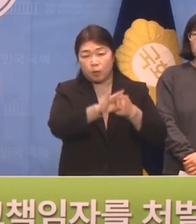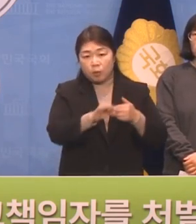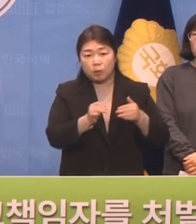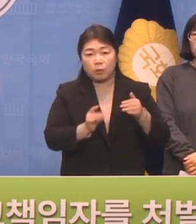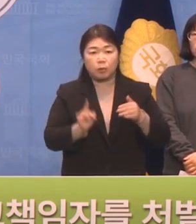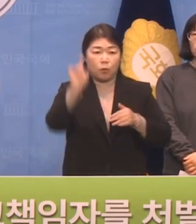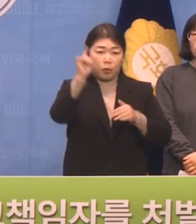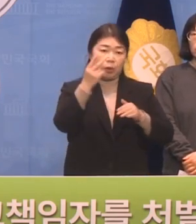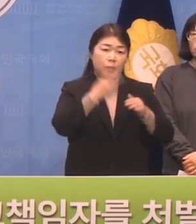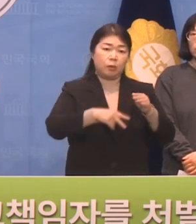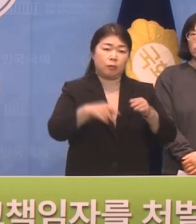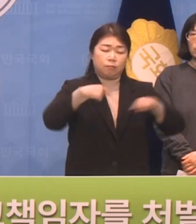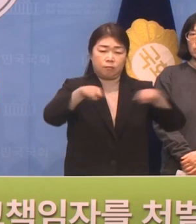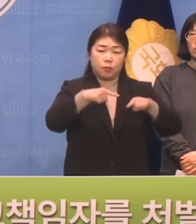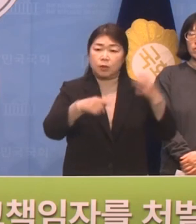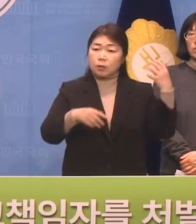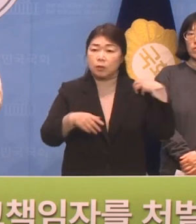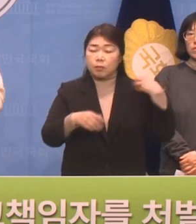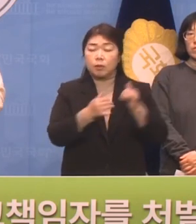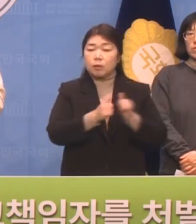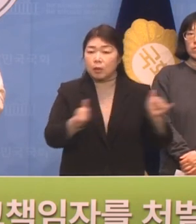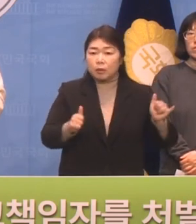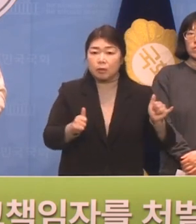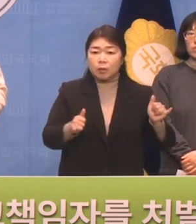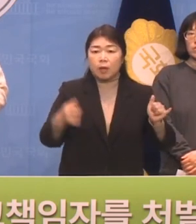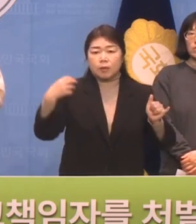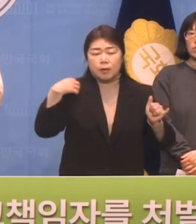행동이 얼마나 큰 문제인지 인식해야 합니다.